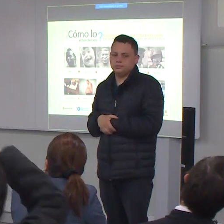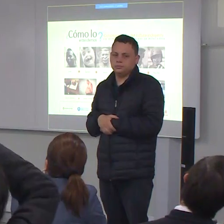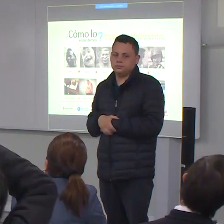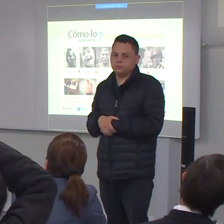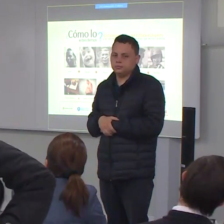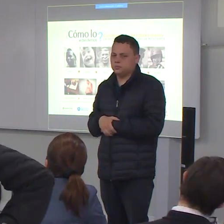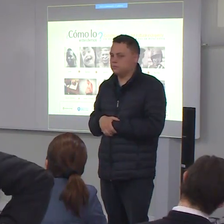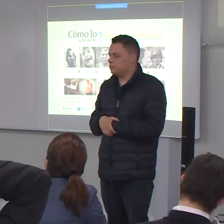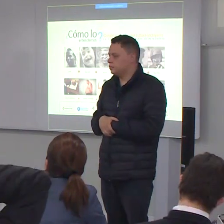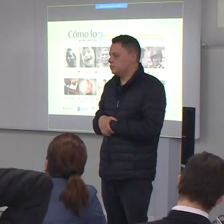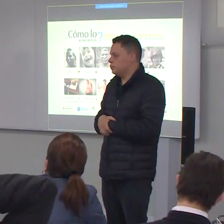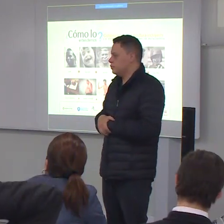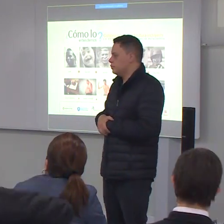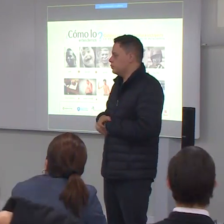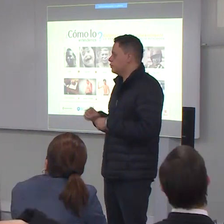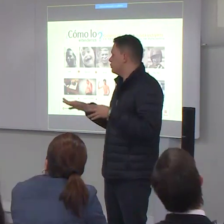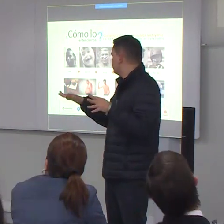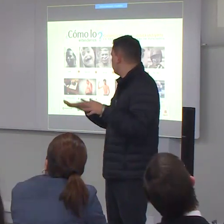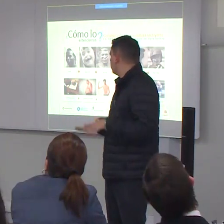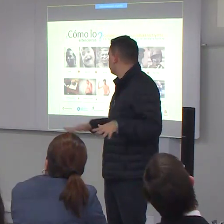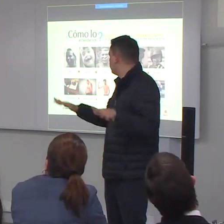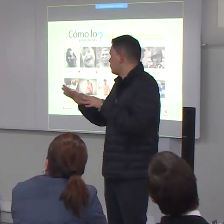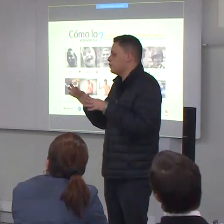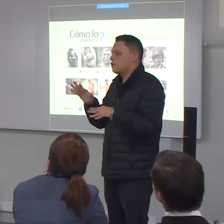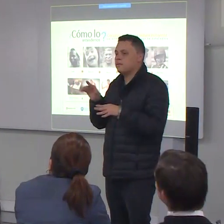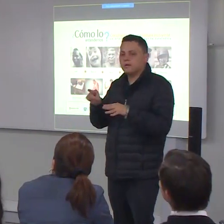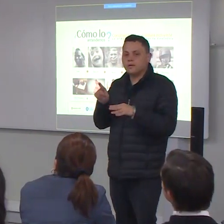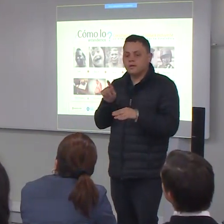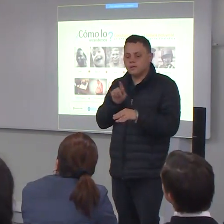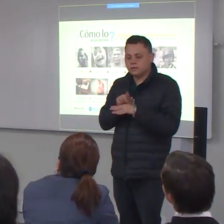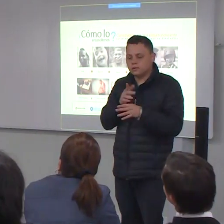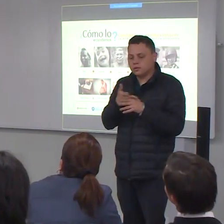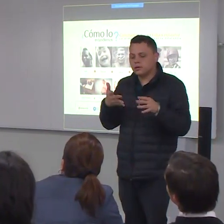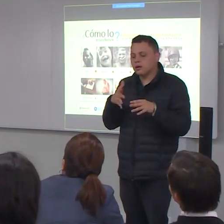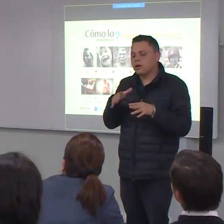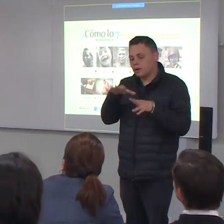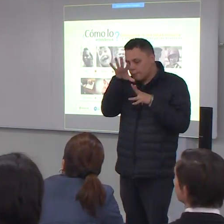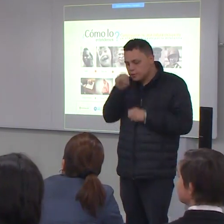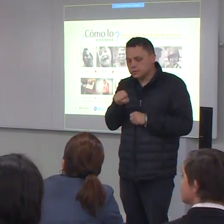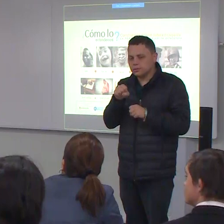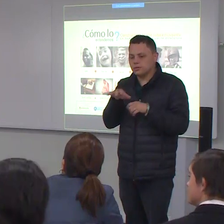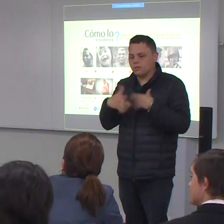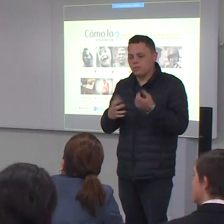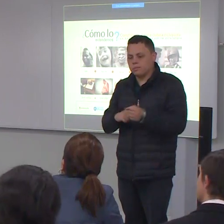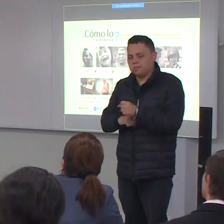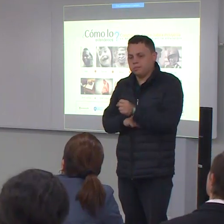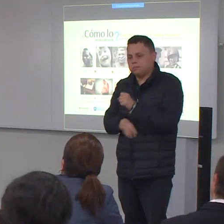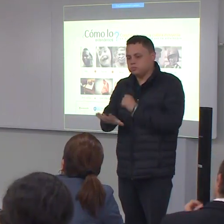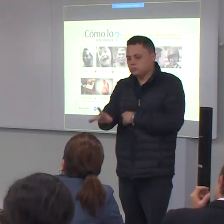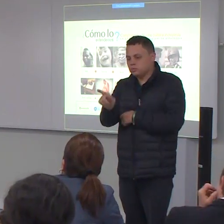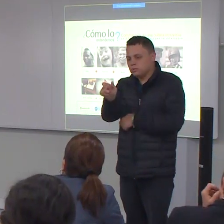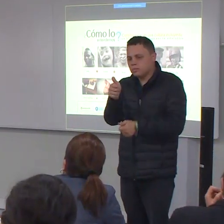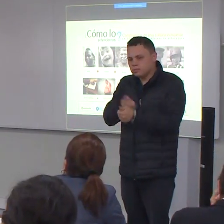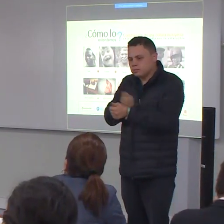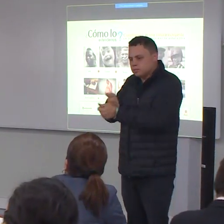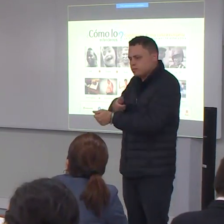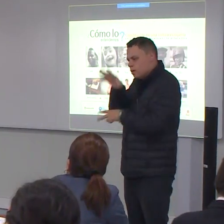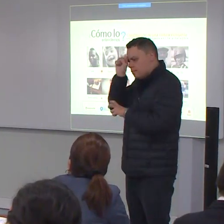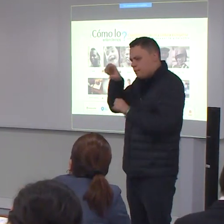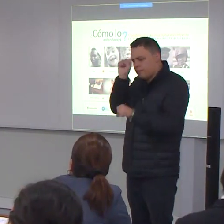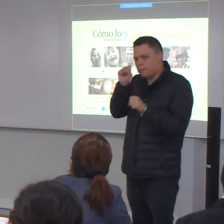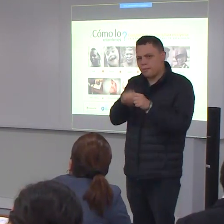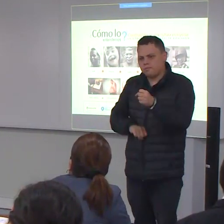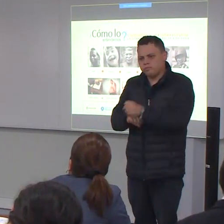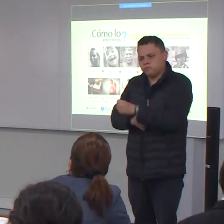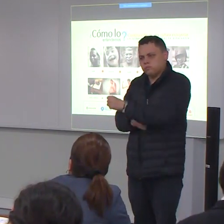por eso en los espacios se llaman factores capacitantes cómo potencializo la capacidad de cada quien para acceder